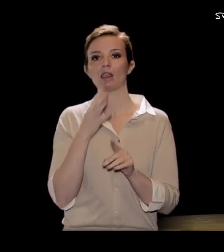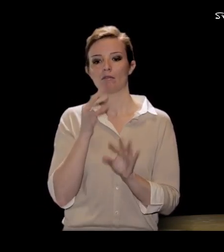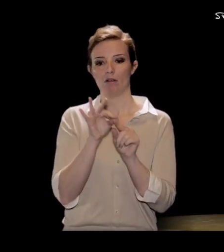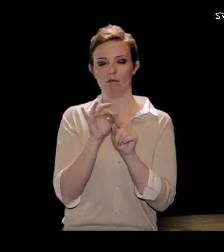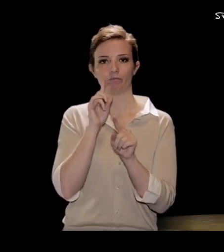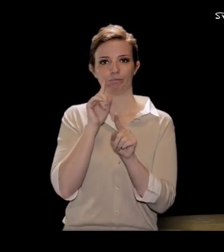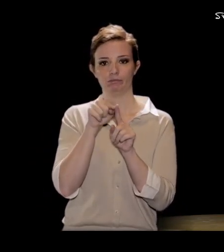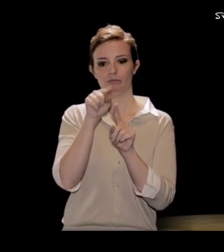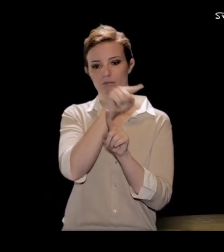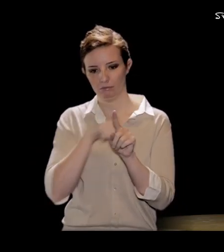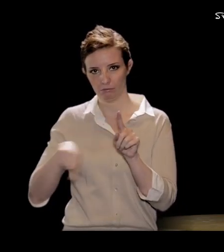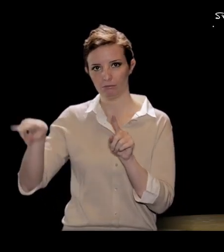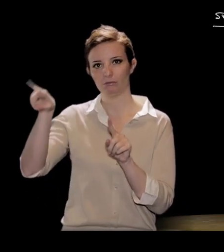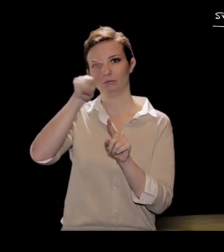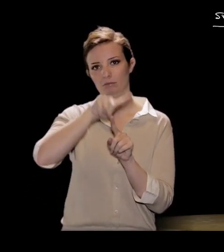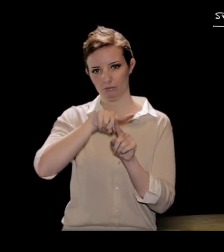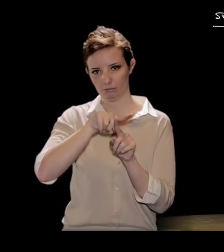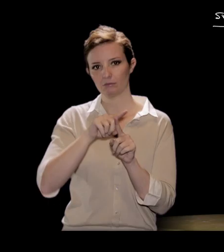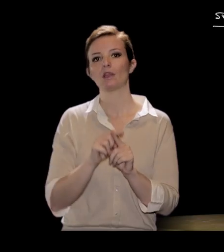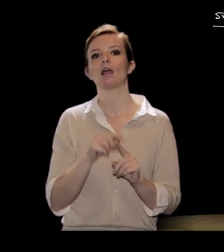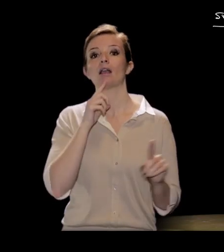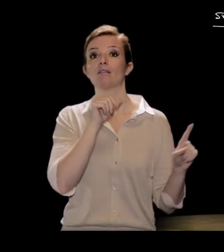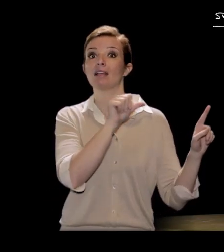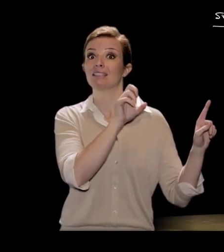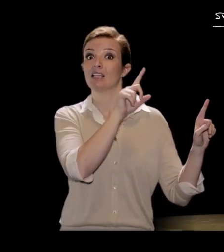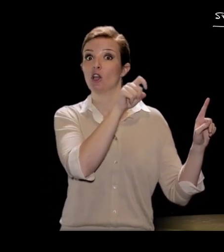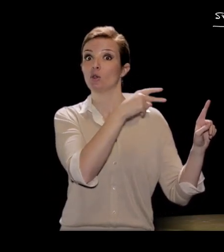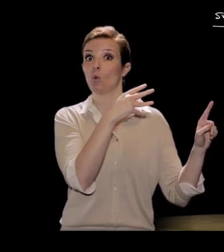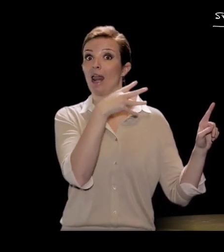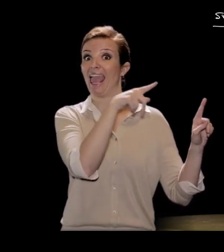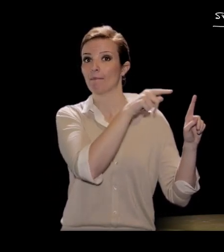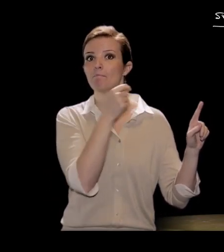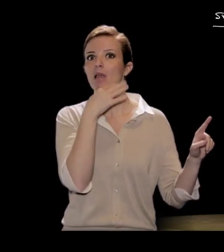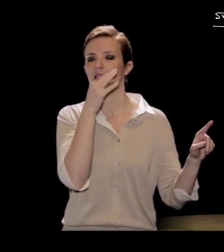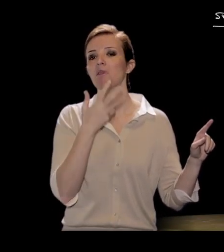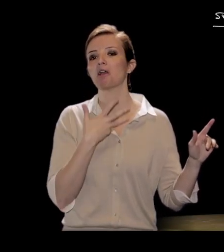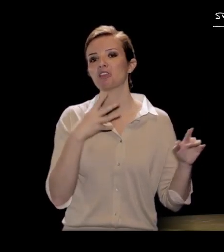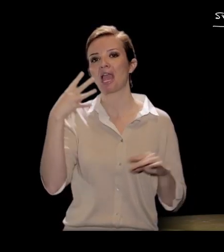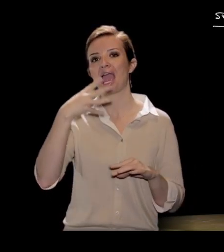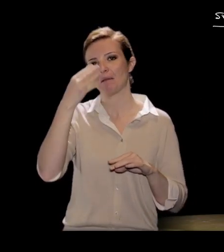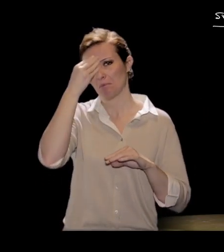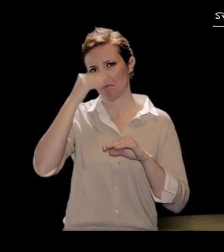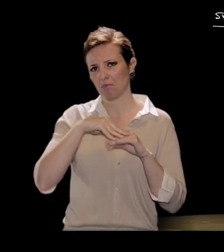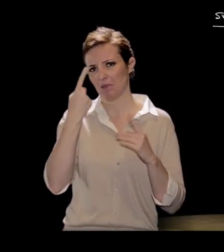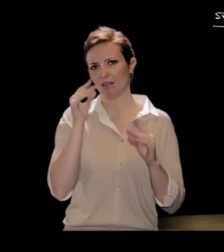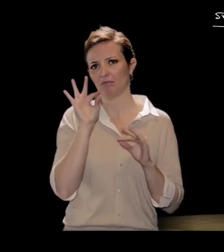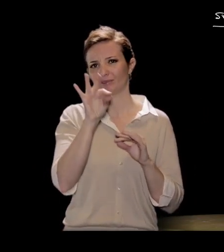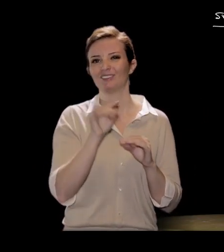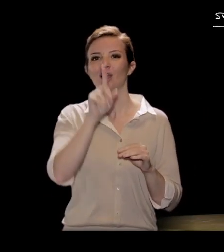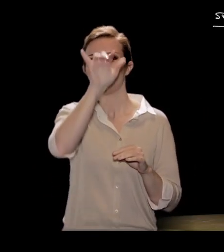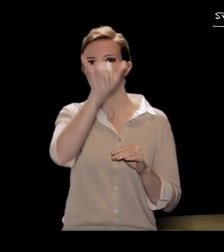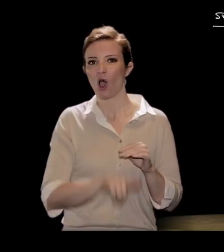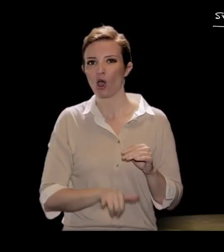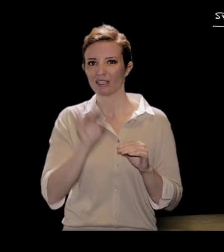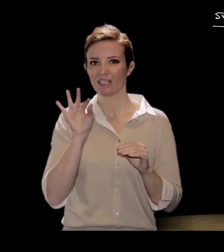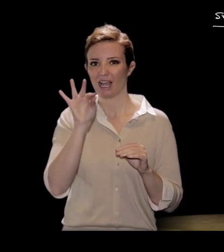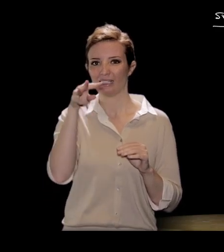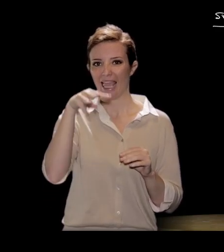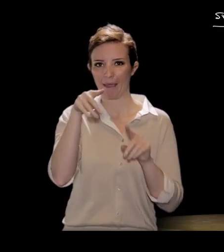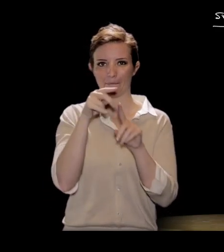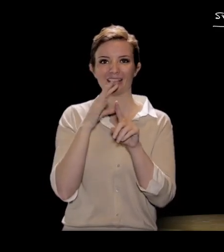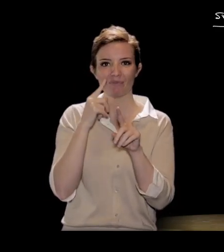coniometrica, seno di x uguale m vuol dire che noi abbiamo un certo valore m che riporteremo sull'asse delle ordinate, cioè dove si legge il